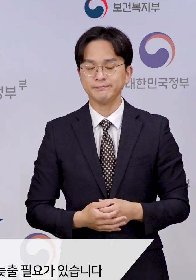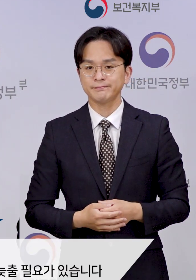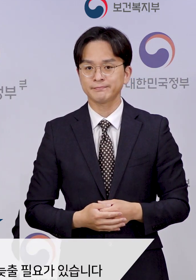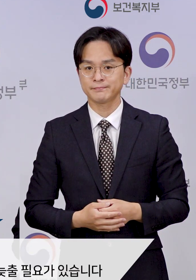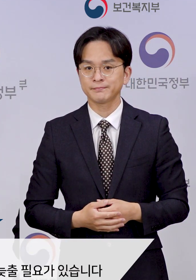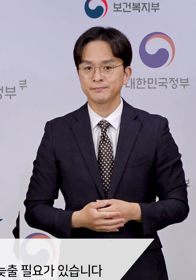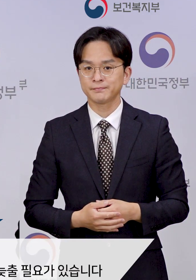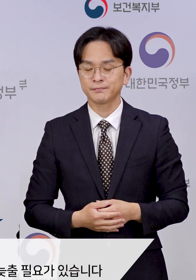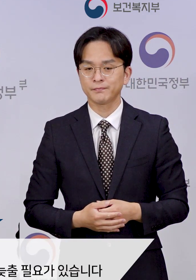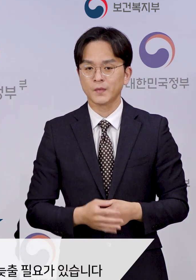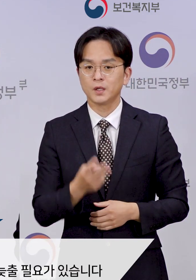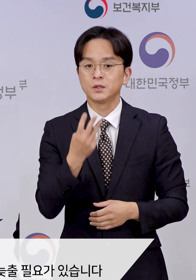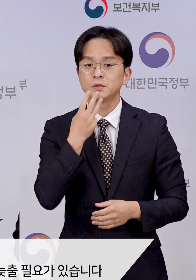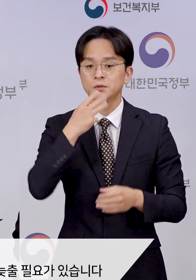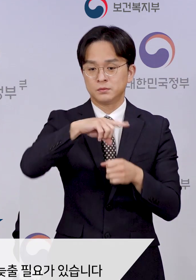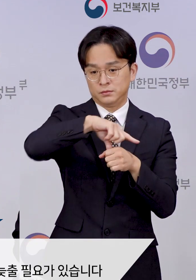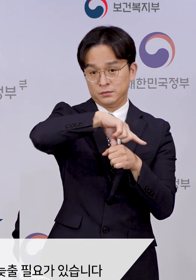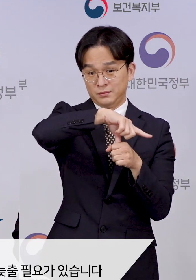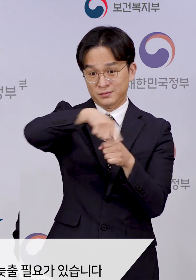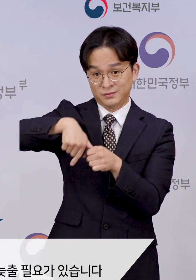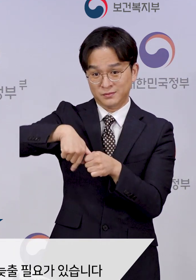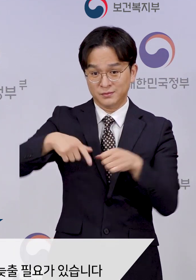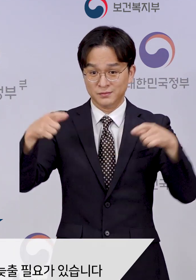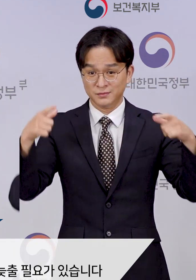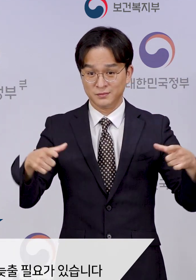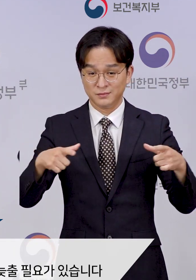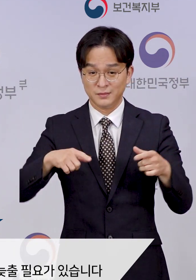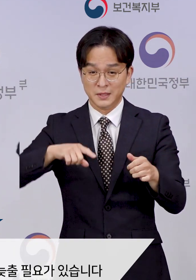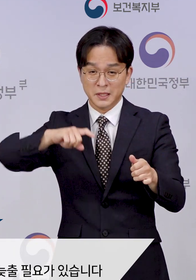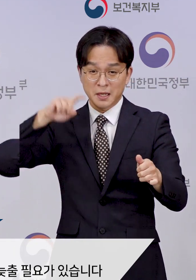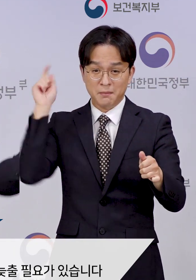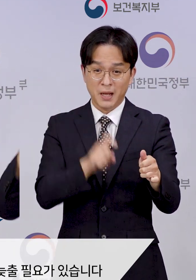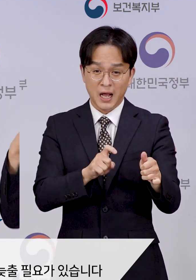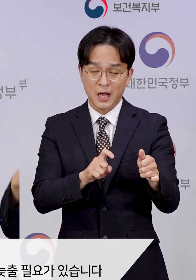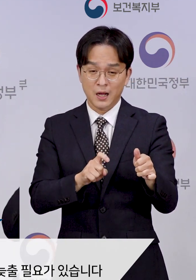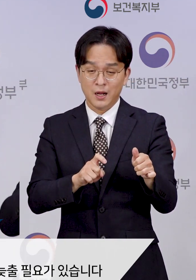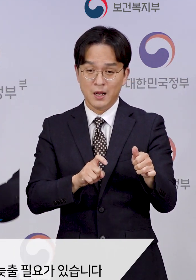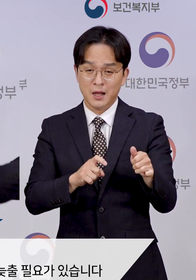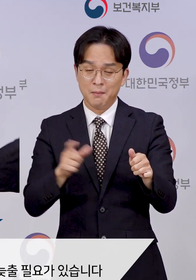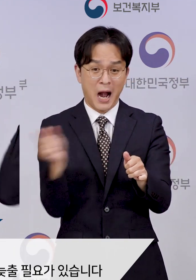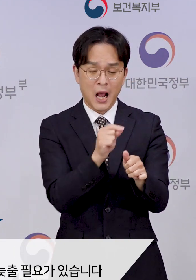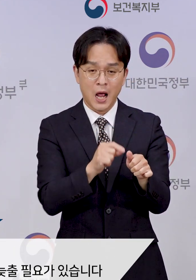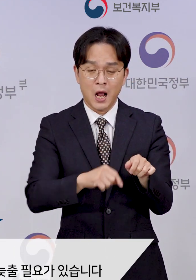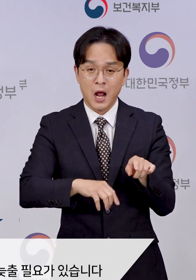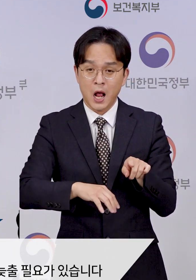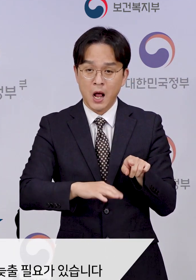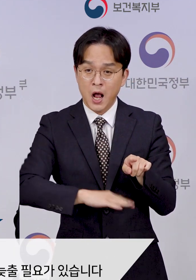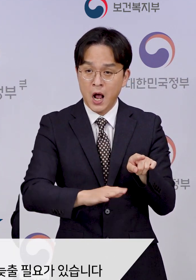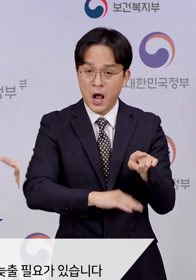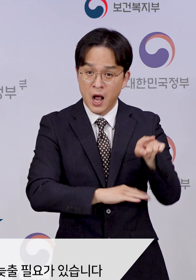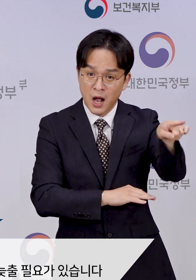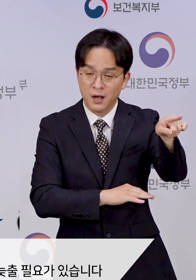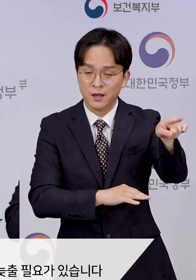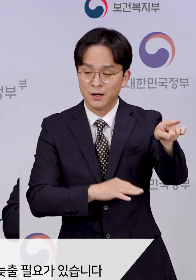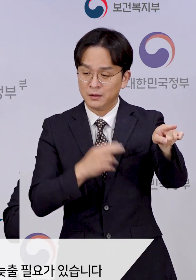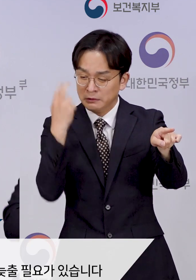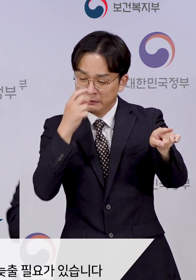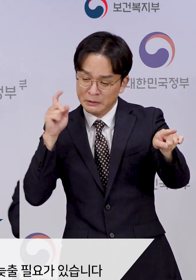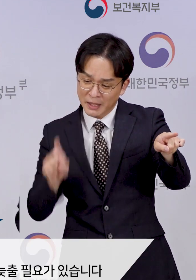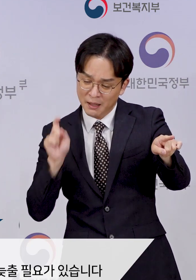정부는 총력을 기울이고 있으나 수도권의 감염 확산 속도가 매우 빨라 감염 확산 속도를 늦출 필요가